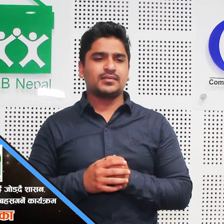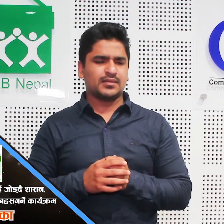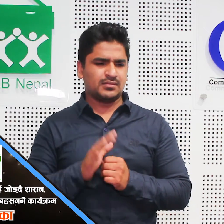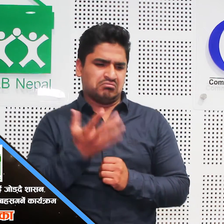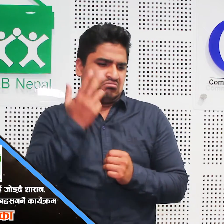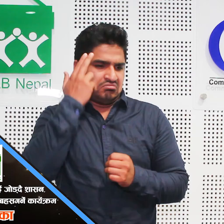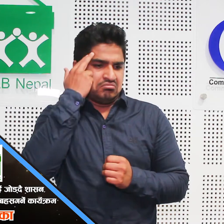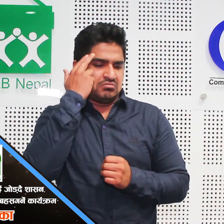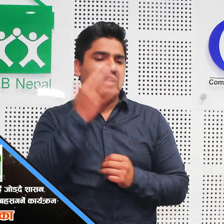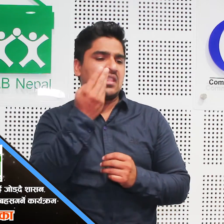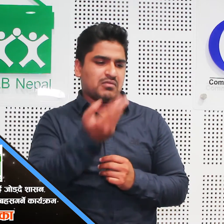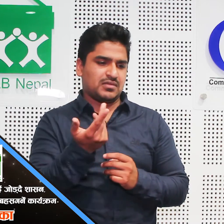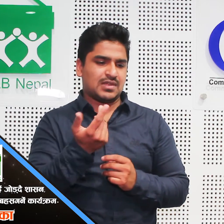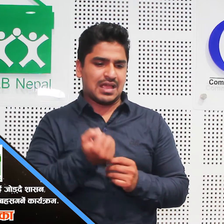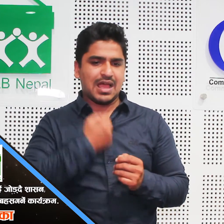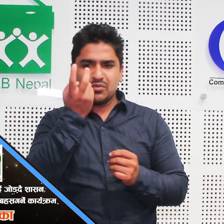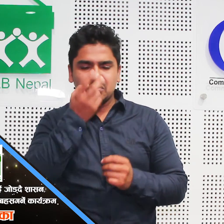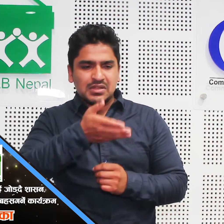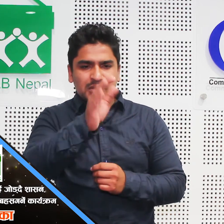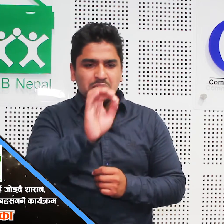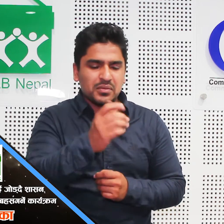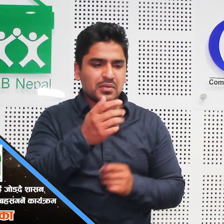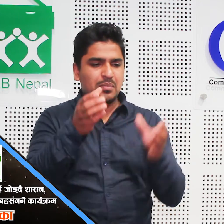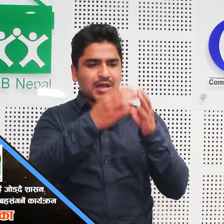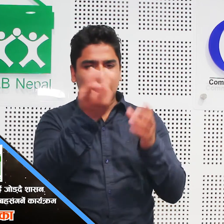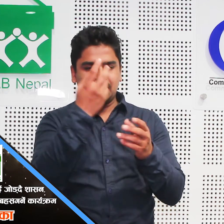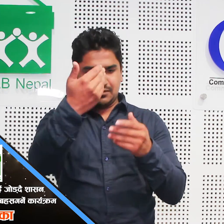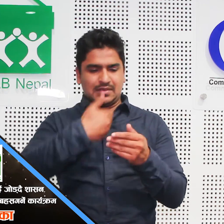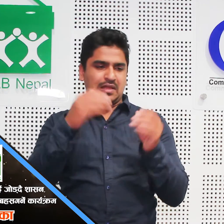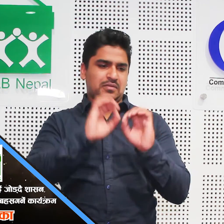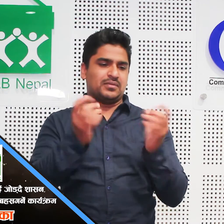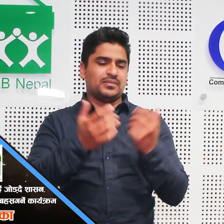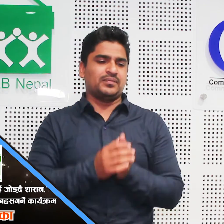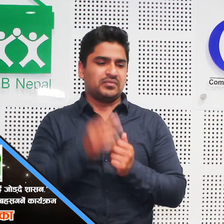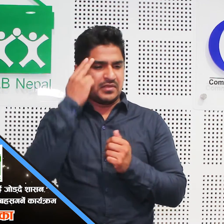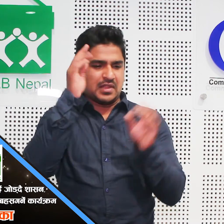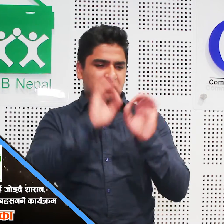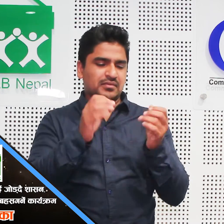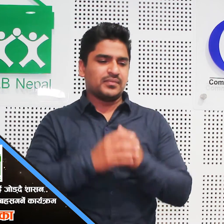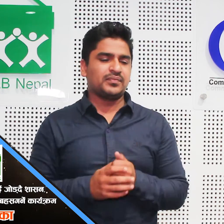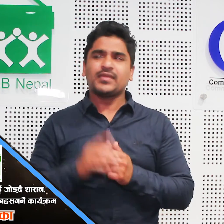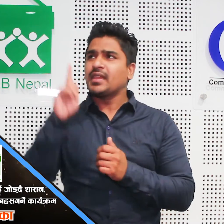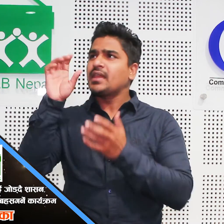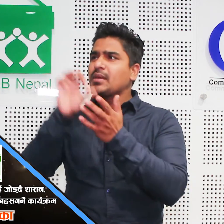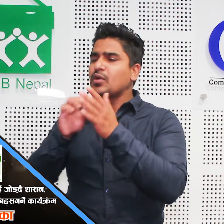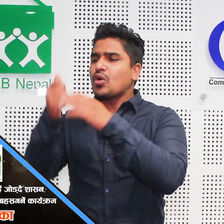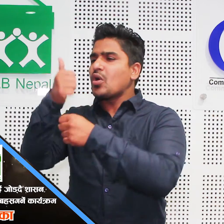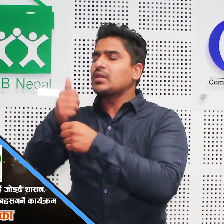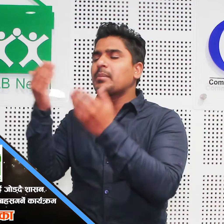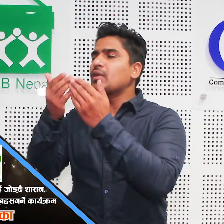थाहा हुनु बहिनी, अब आफू खोज्दै आइएन, पालिका खोज्दै गएन, थाहै छैन केही। एकचोटि अध्यक्षज्यूलाई भेटेर कुरा